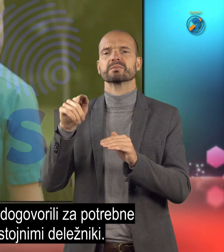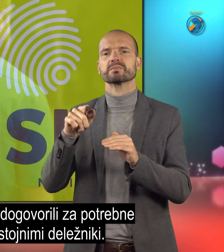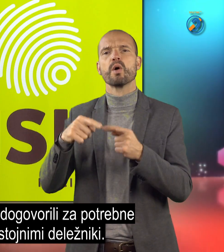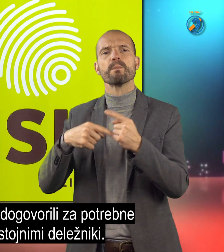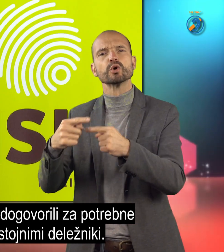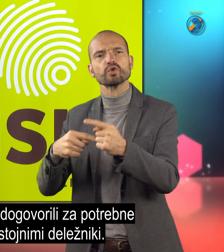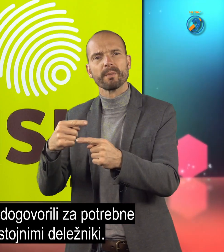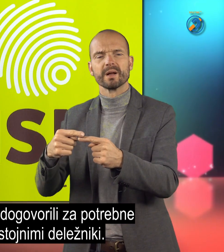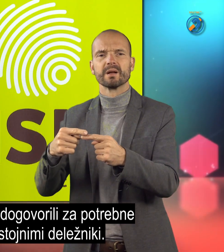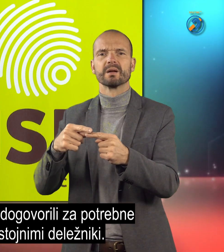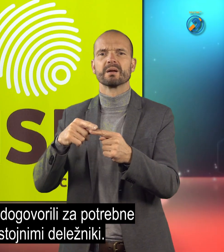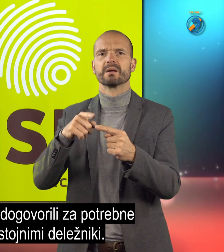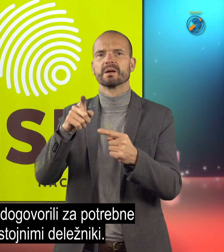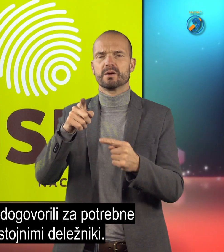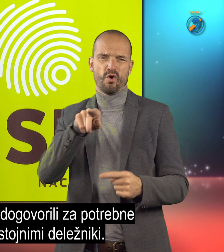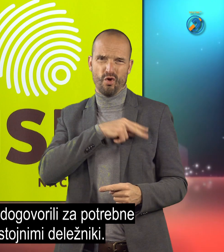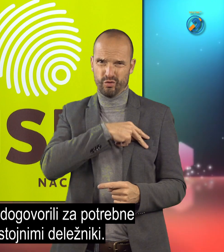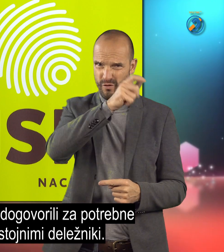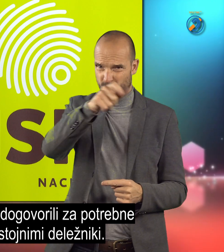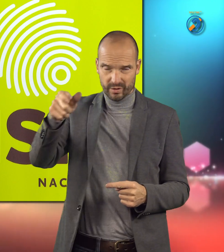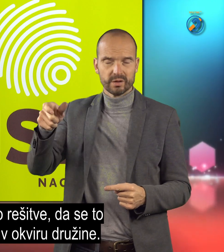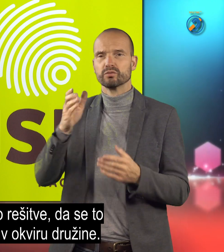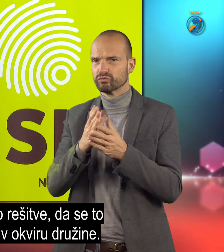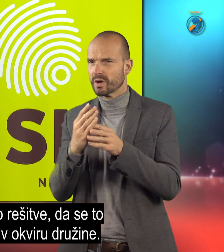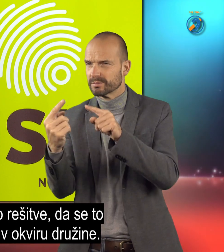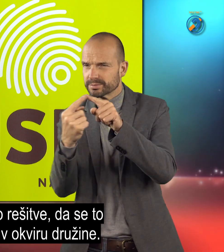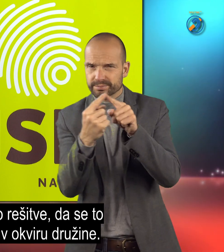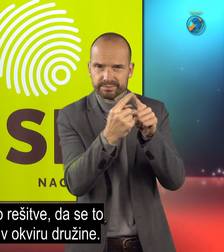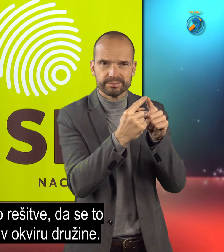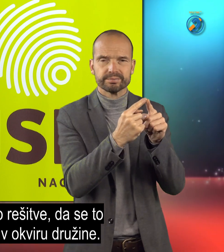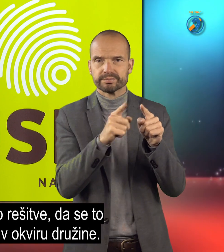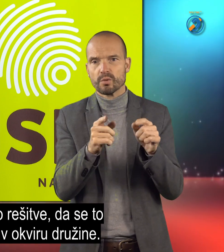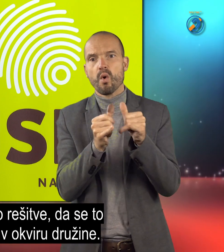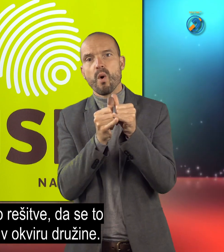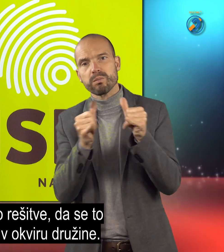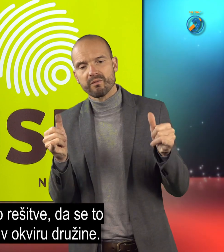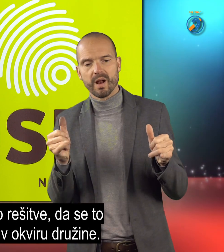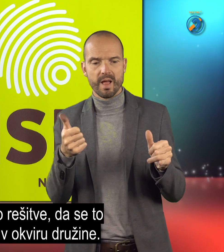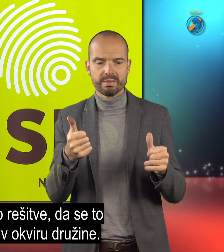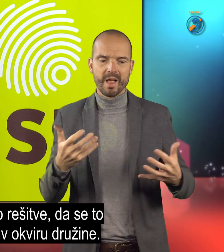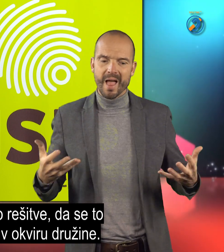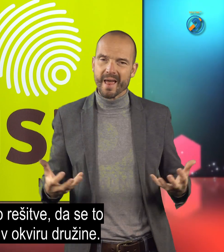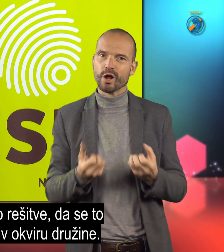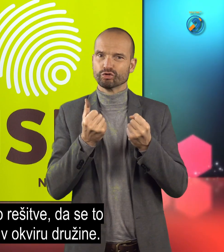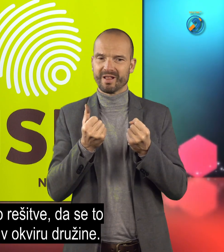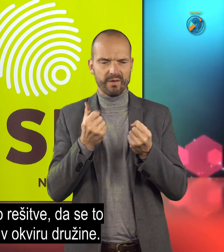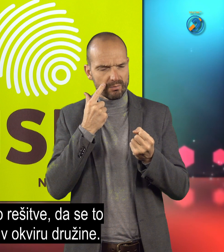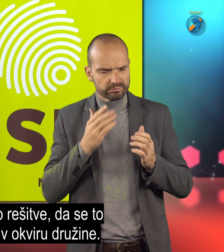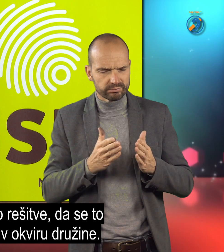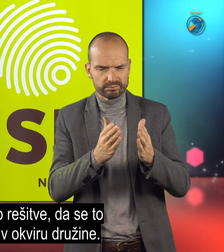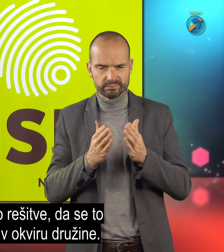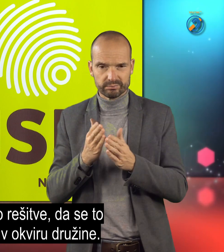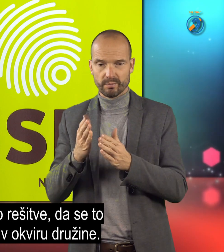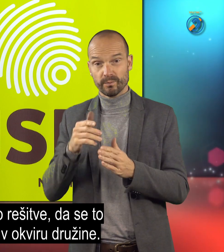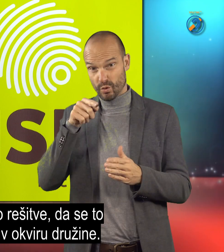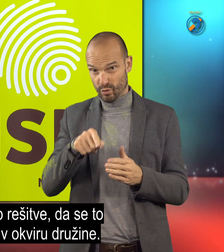z pristojnimi deležniki, kjer smo oblikovali neke rešitve, kjer so se oblikovali rešitve,